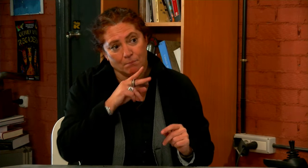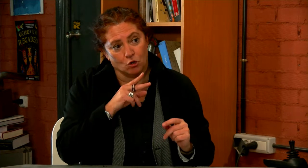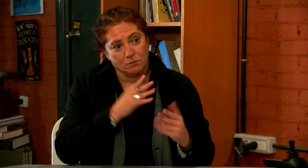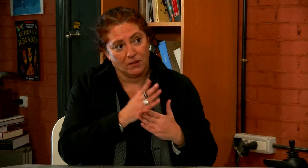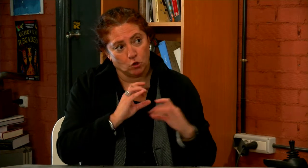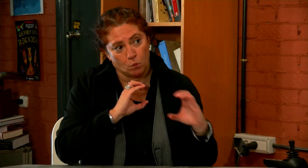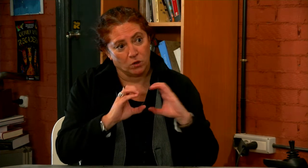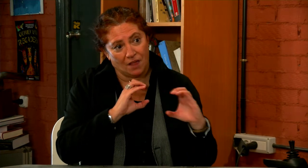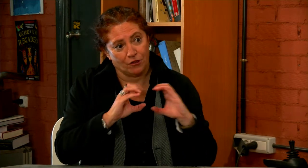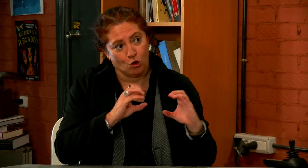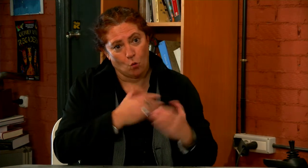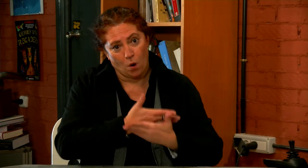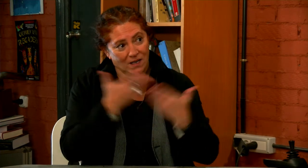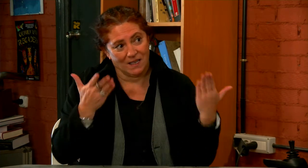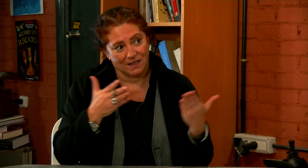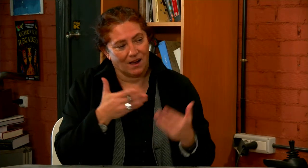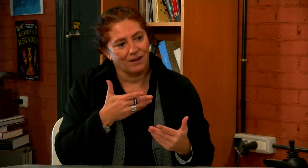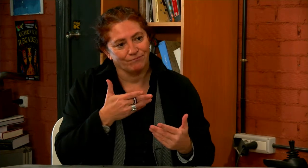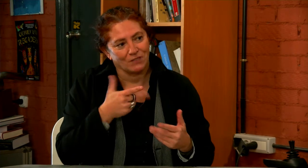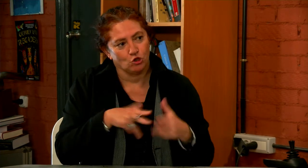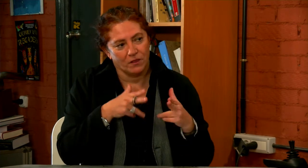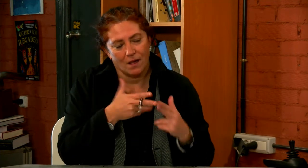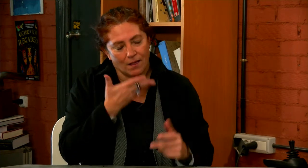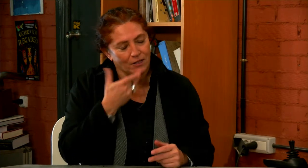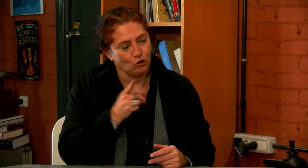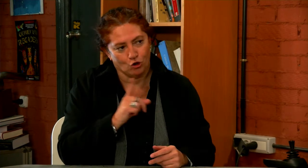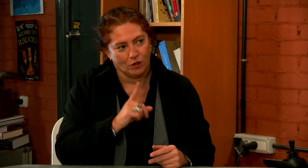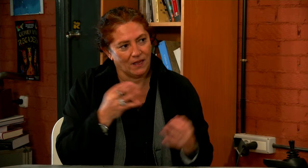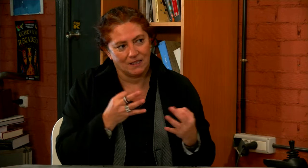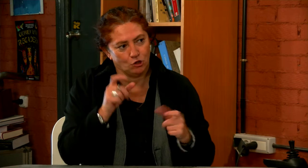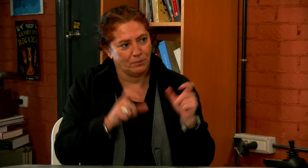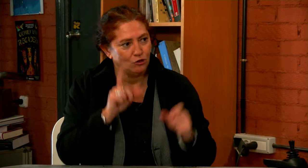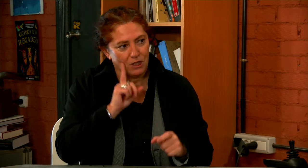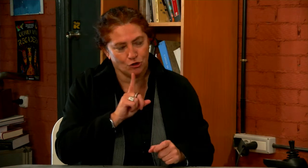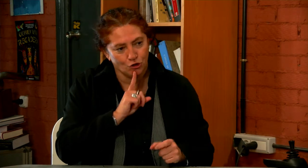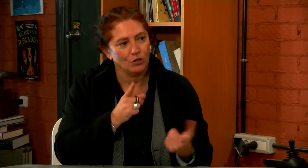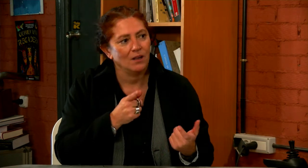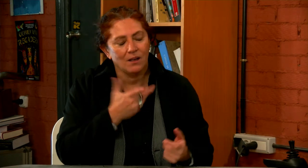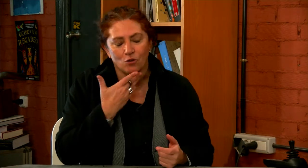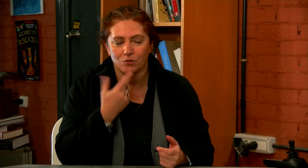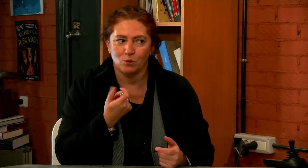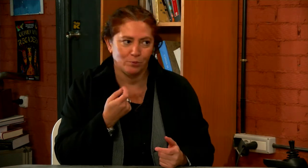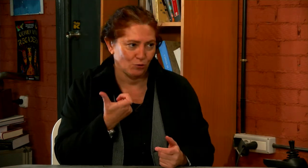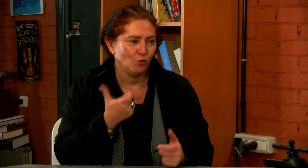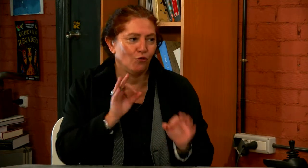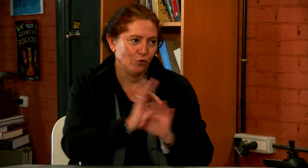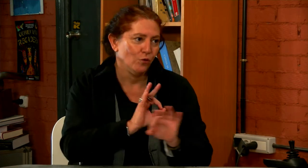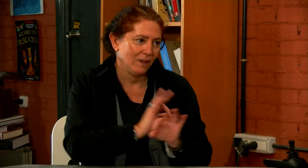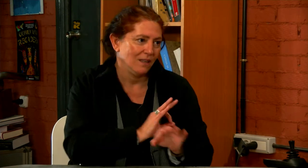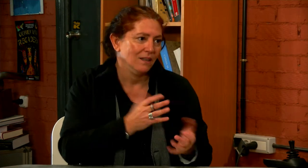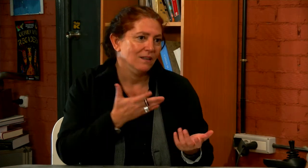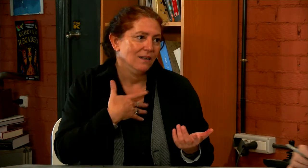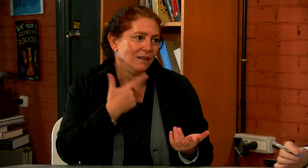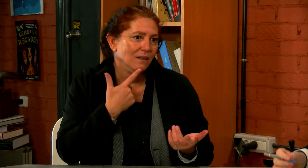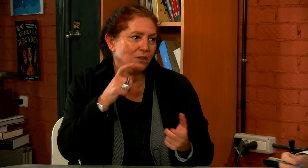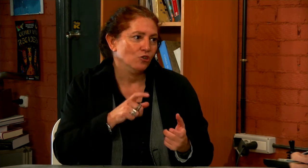cuanto hablamos de los medios de comunicación, en cualquier medio de comunicación, la sociedad desconoce lo que significa una persona sorda